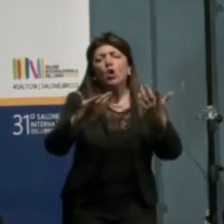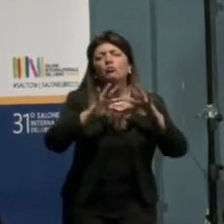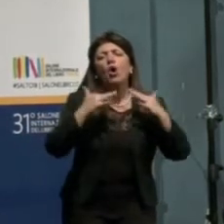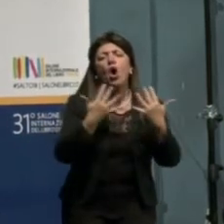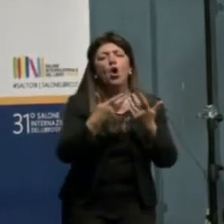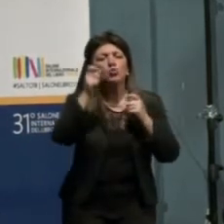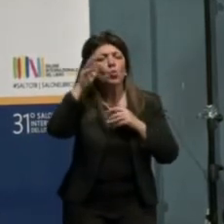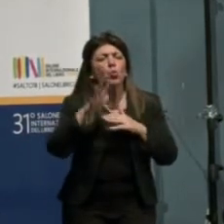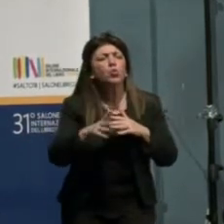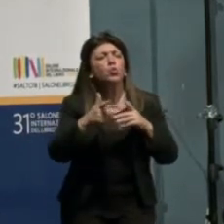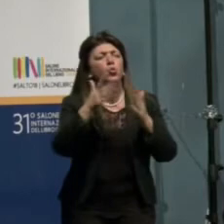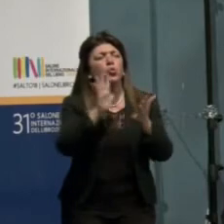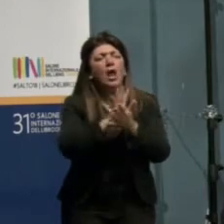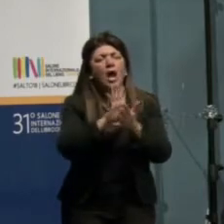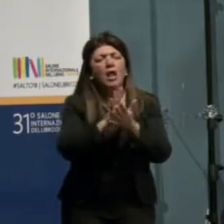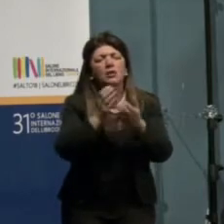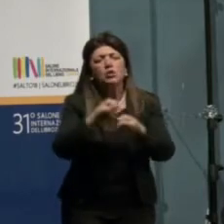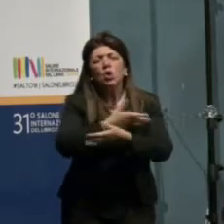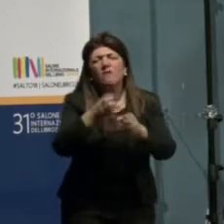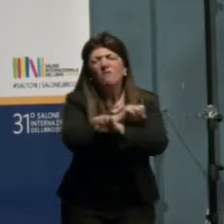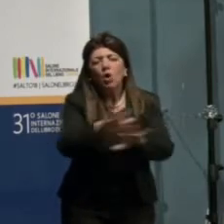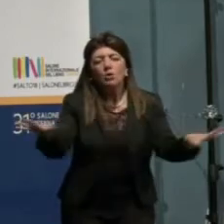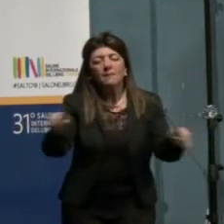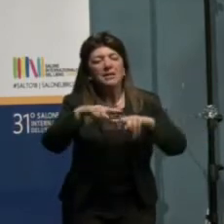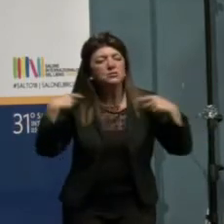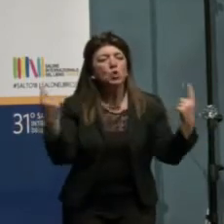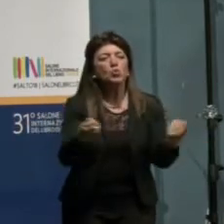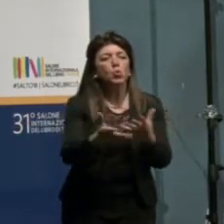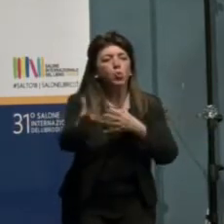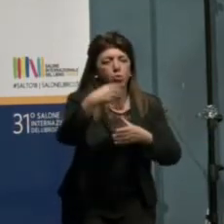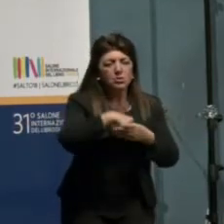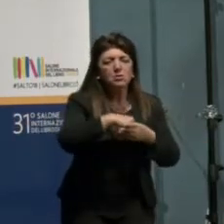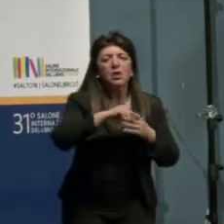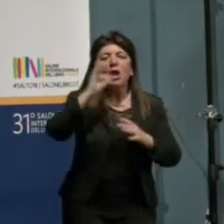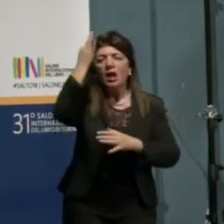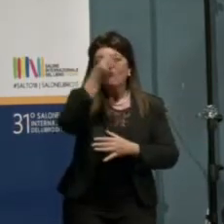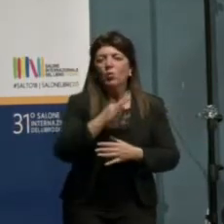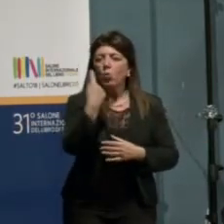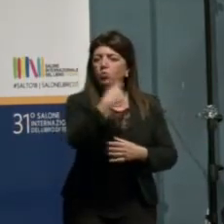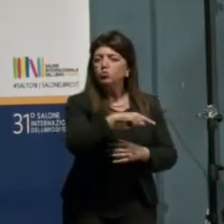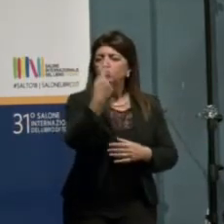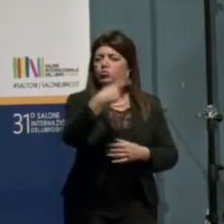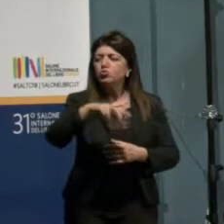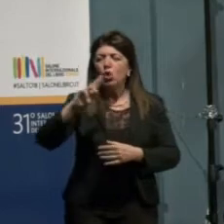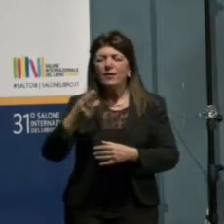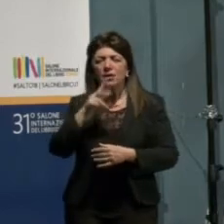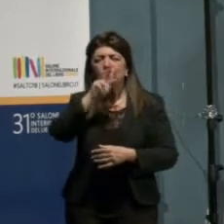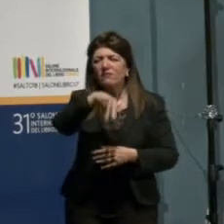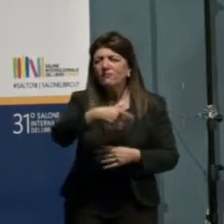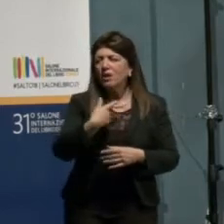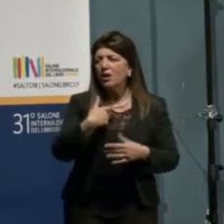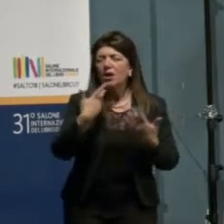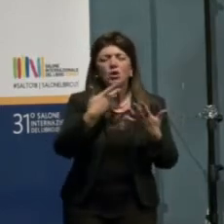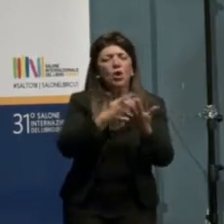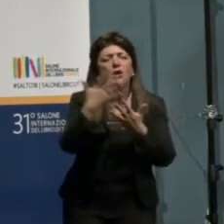dell'editoria dell'informazione coinvolti cioè che figure come quella di giulio regioni sono dei preziosissimi raccontatori del